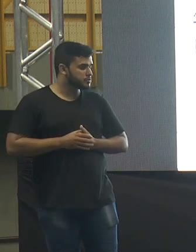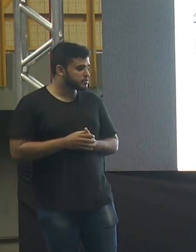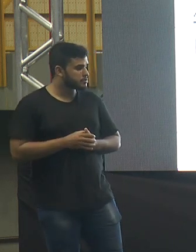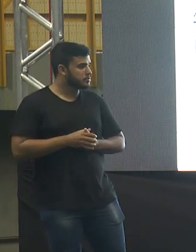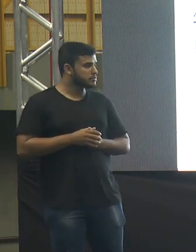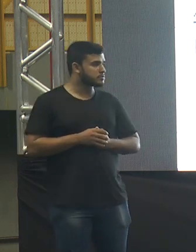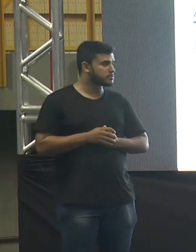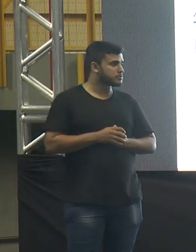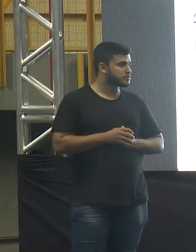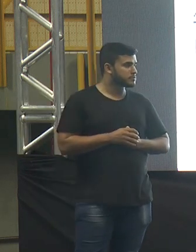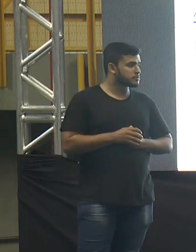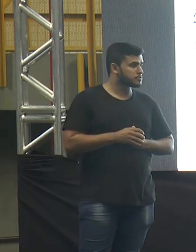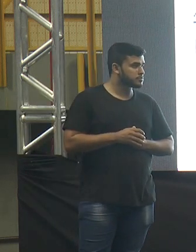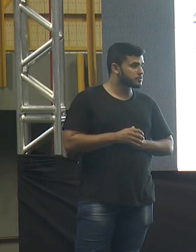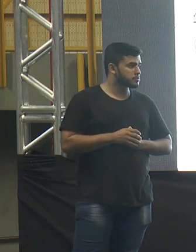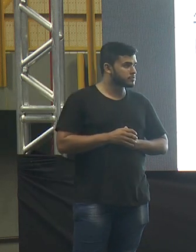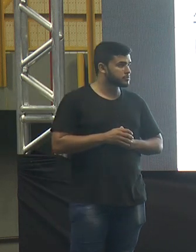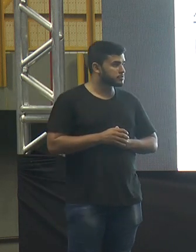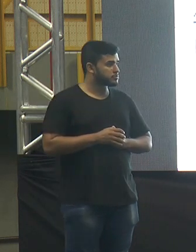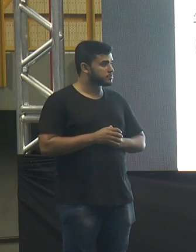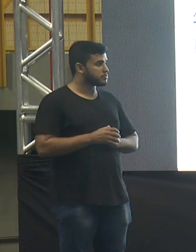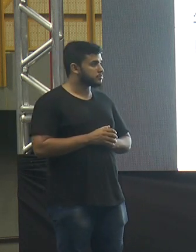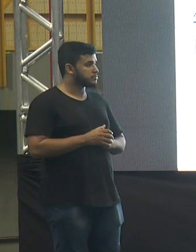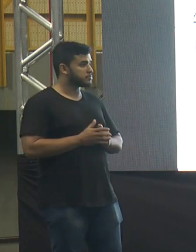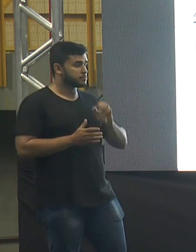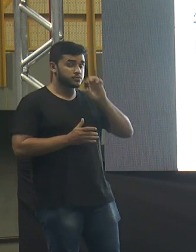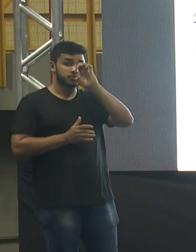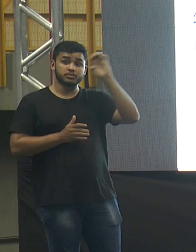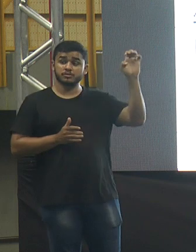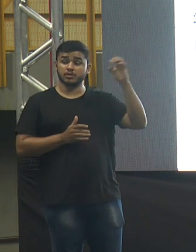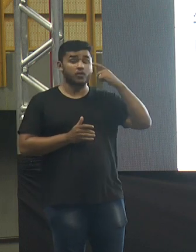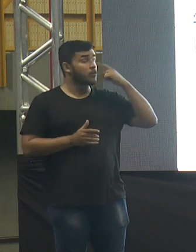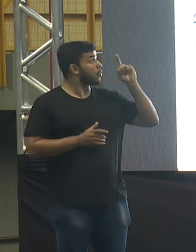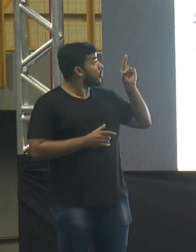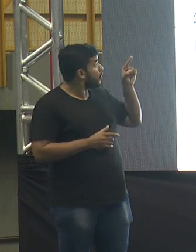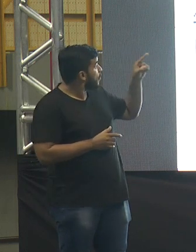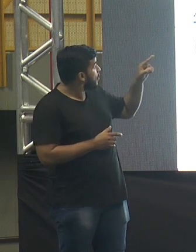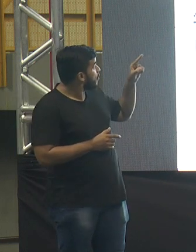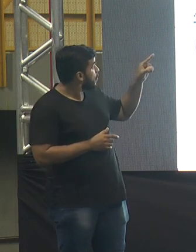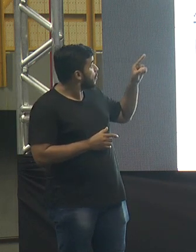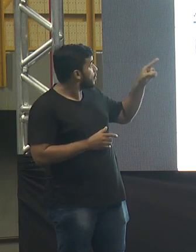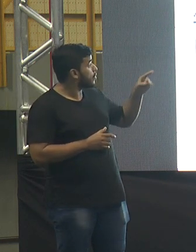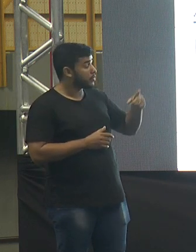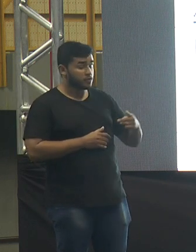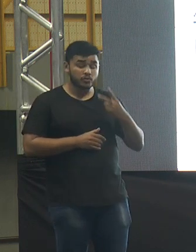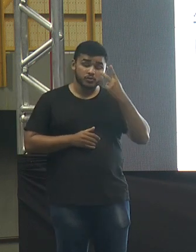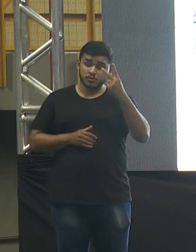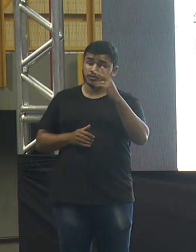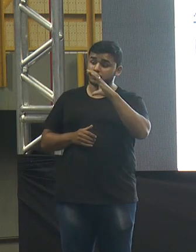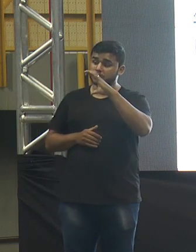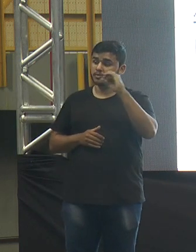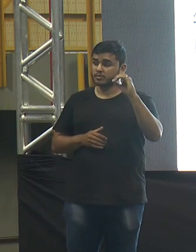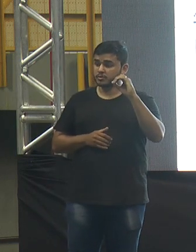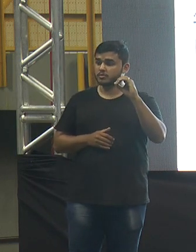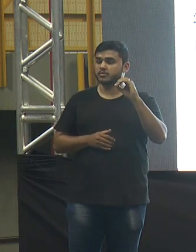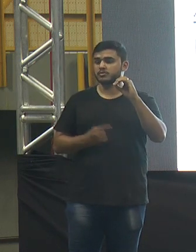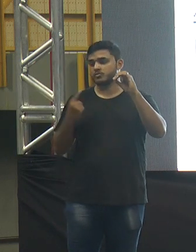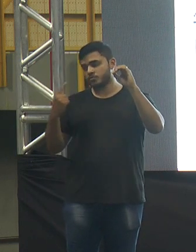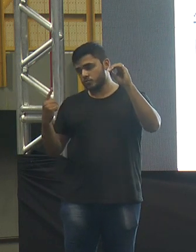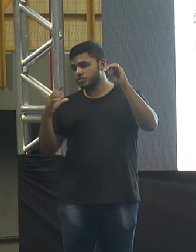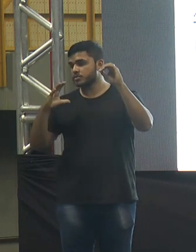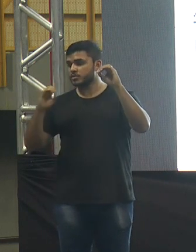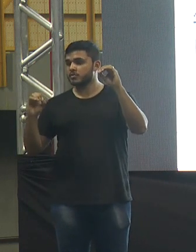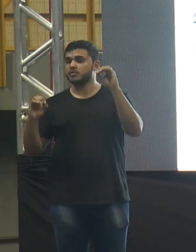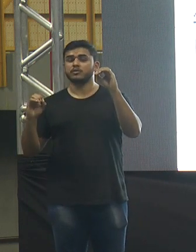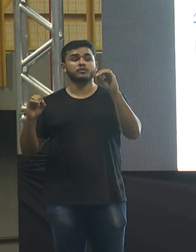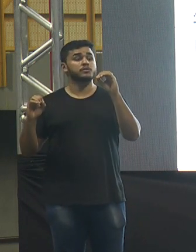Ó, olha para o lado esquerdo. 2 moléculas de CO2 e 1 molécula de CO2.